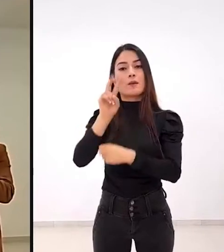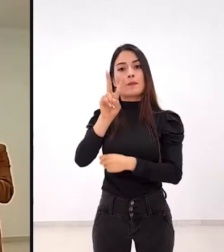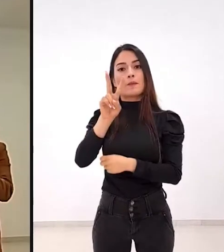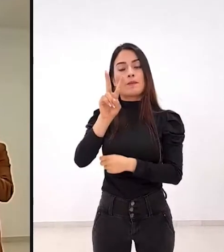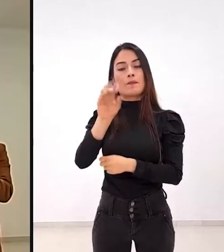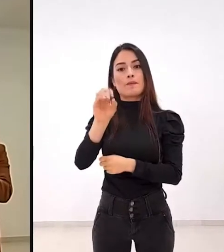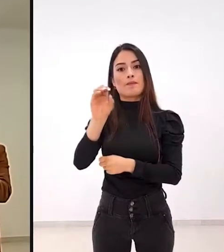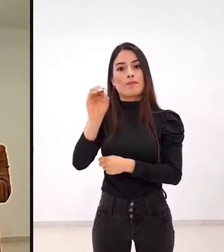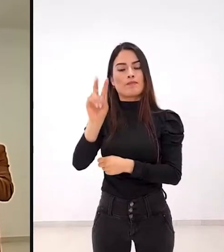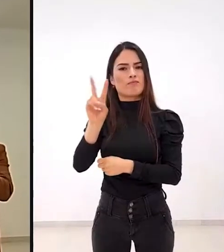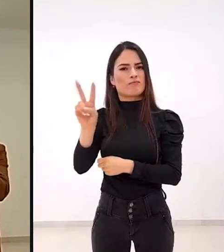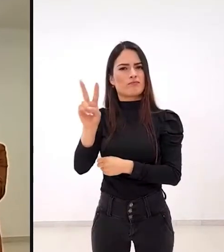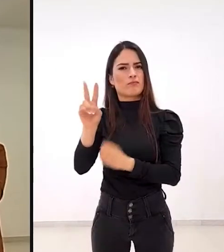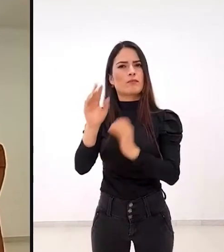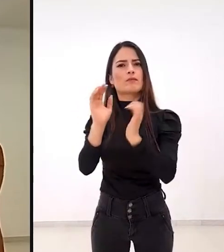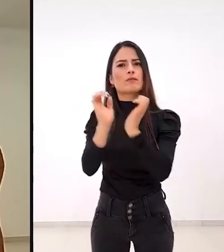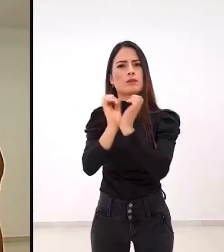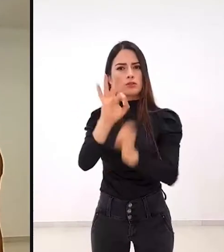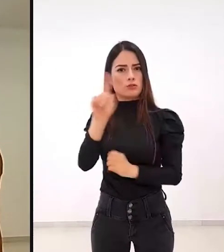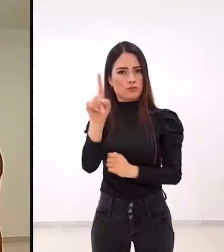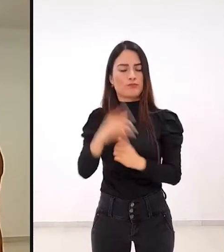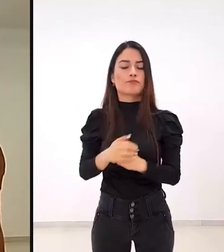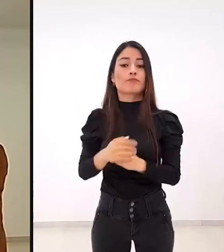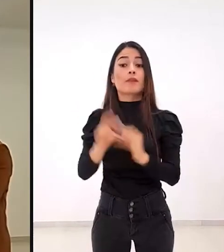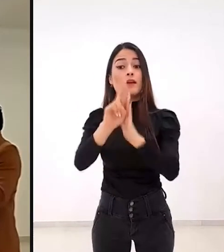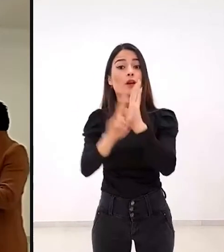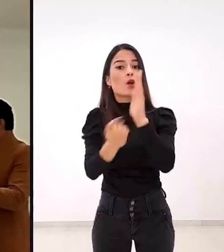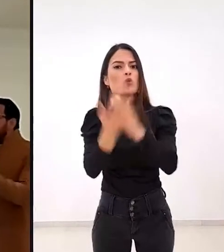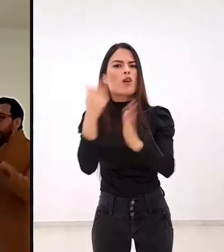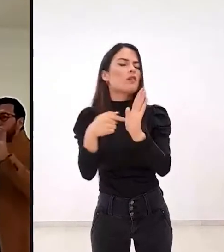que no tiene esta nueva función